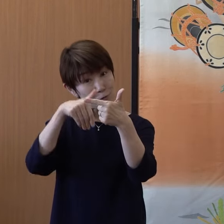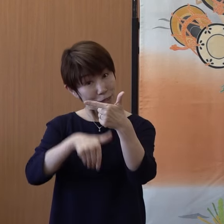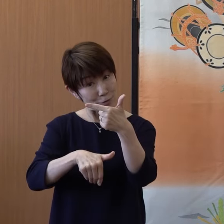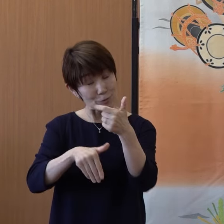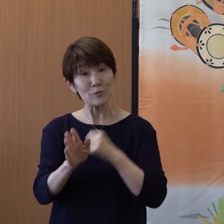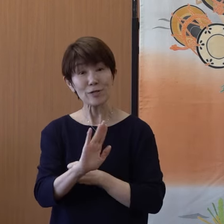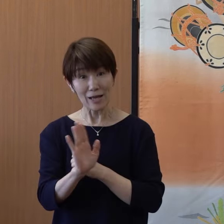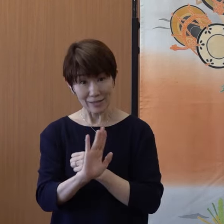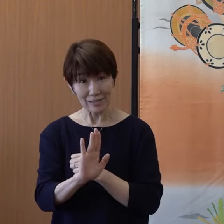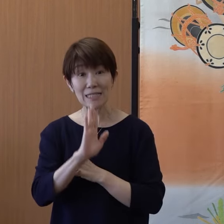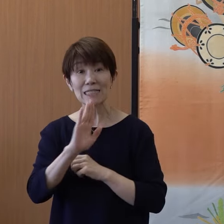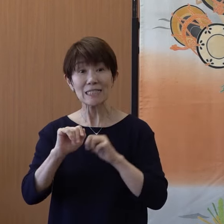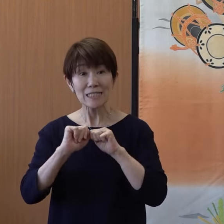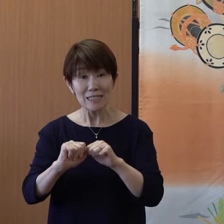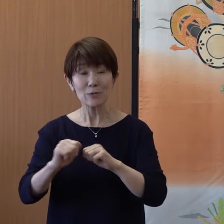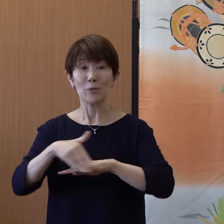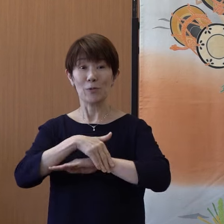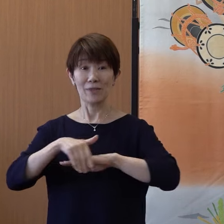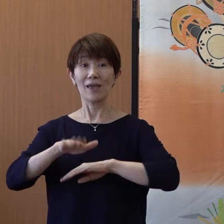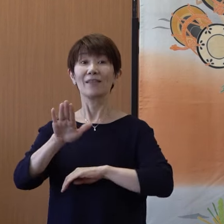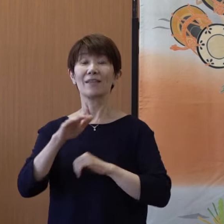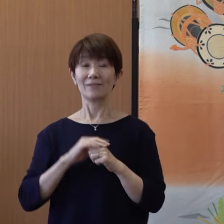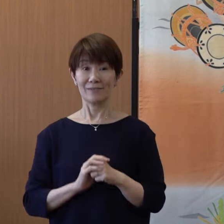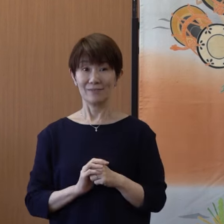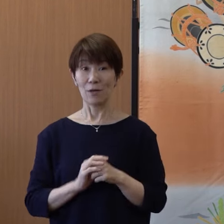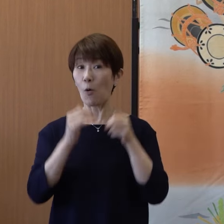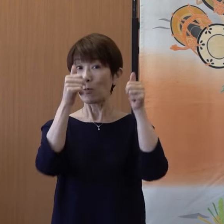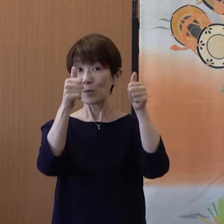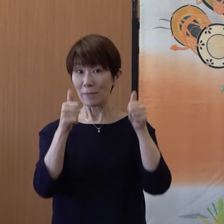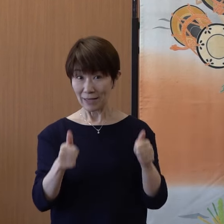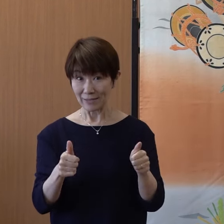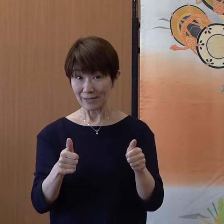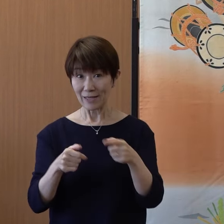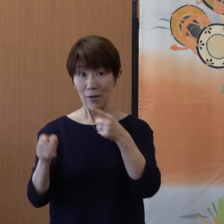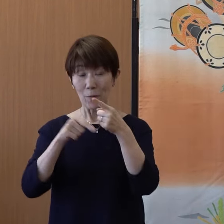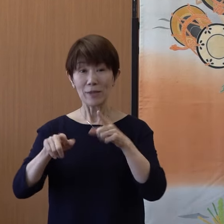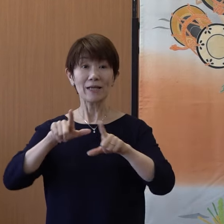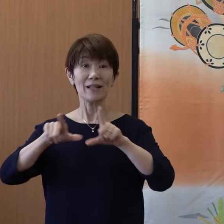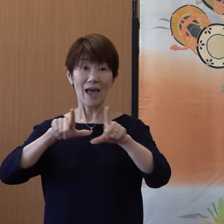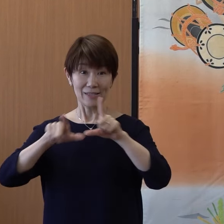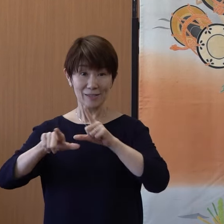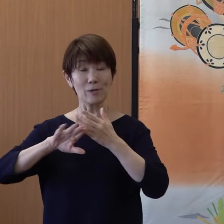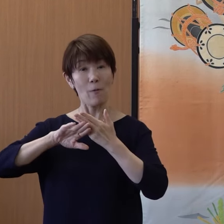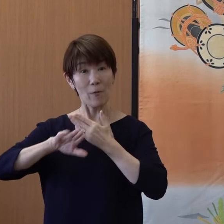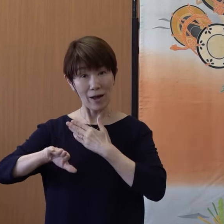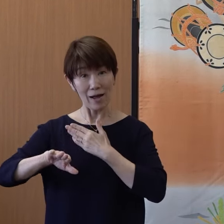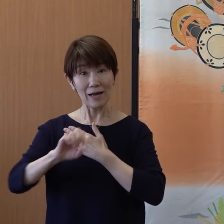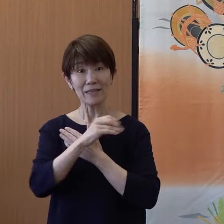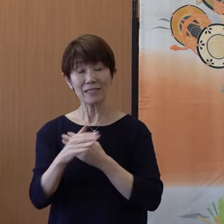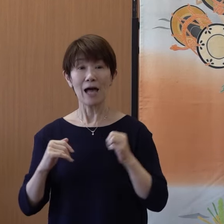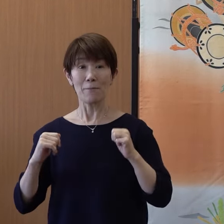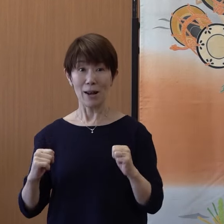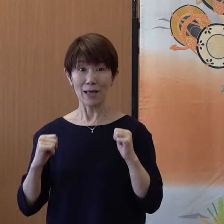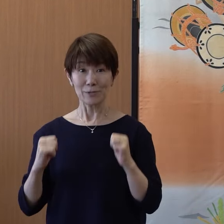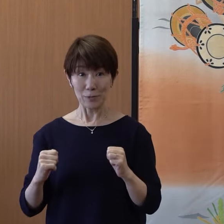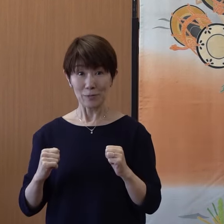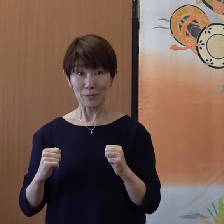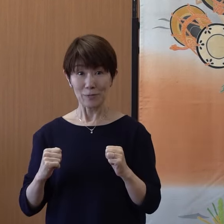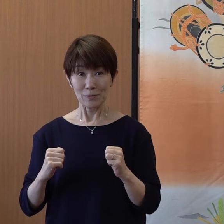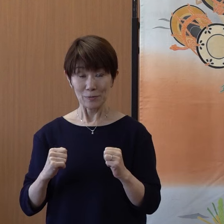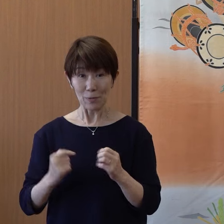予定しております。ホームページや公式 LINE のほか、 金沢マラソン参加受付時